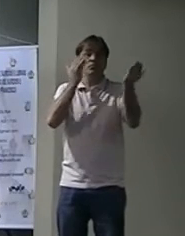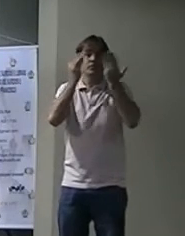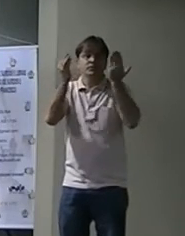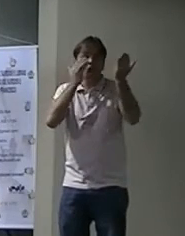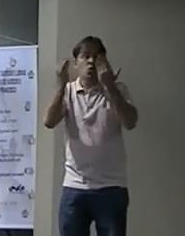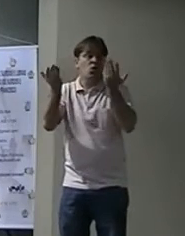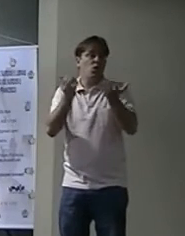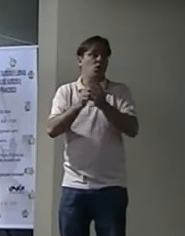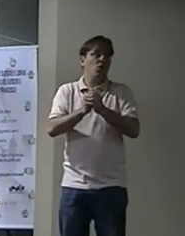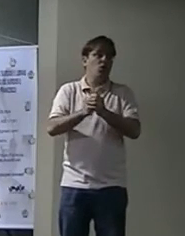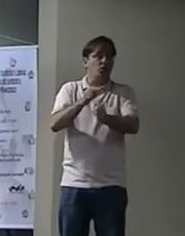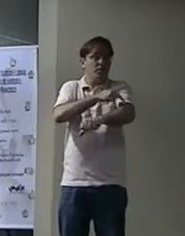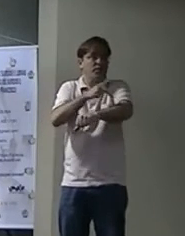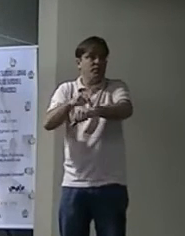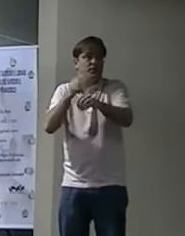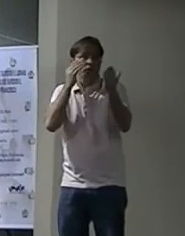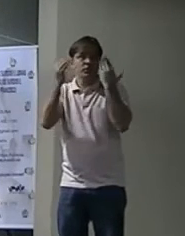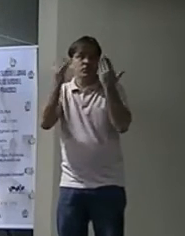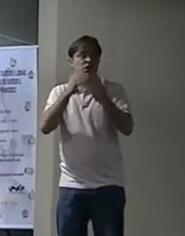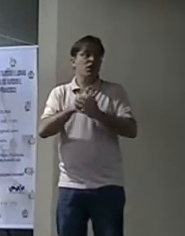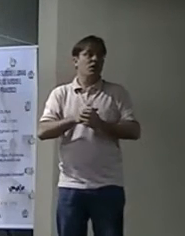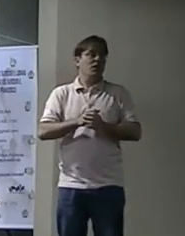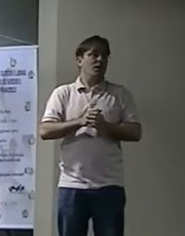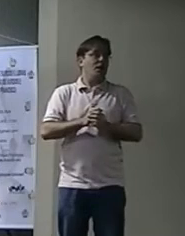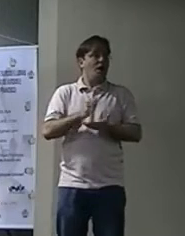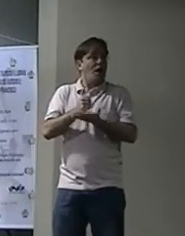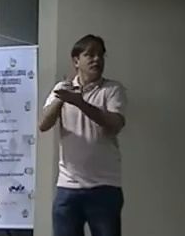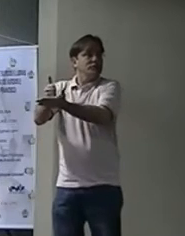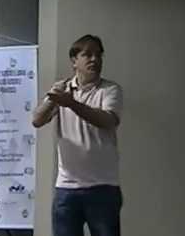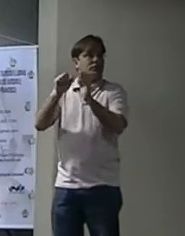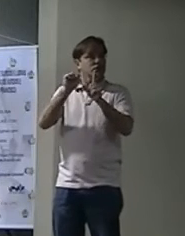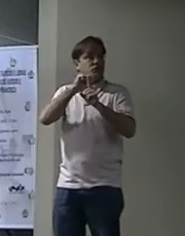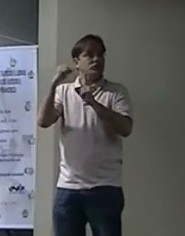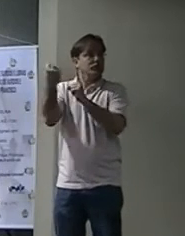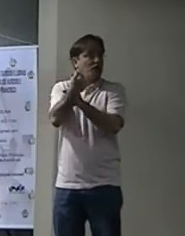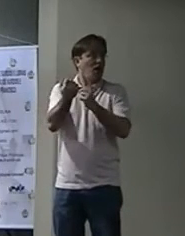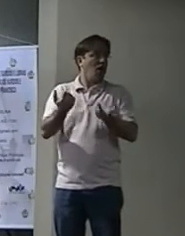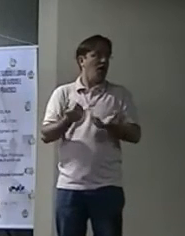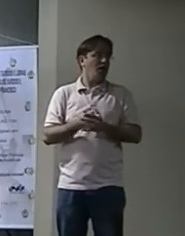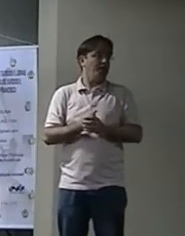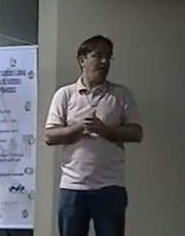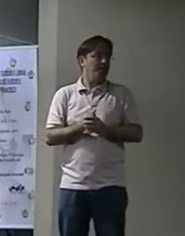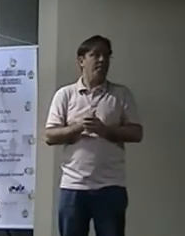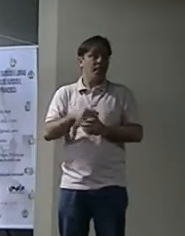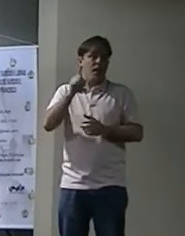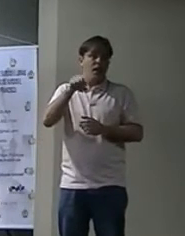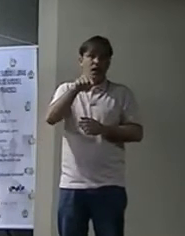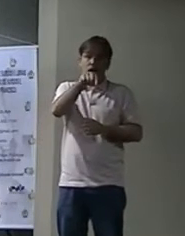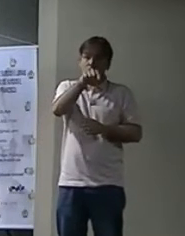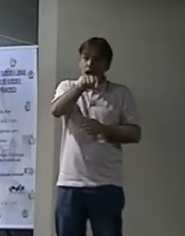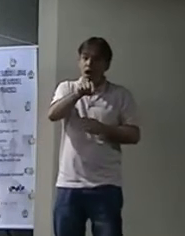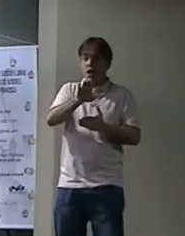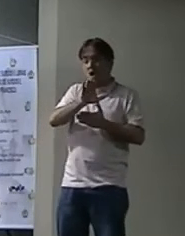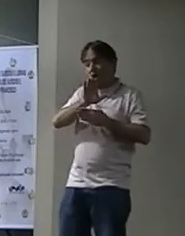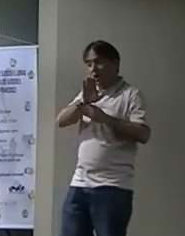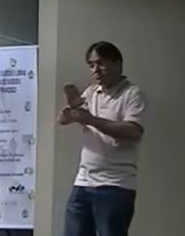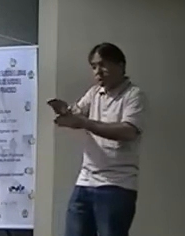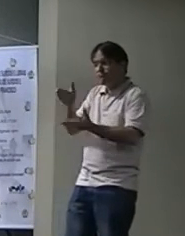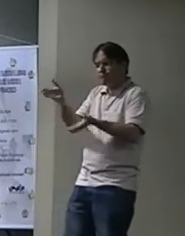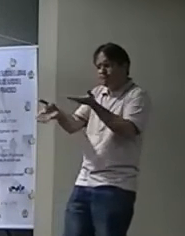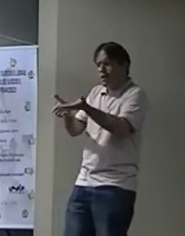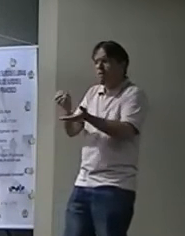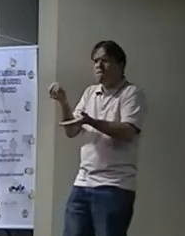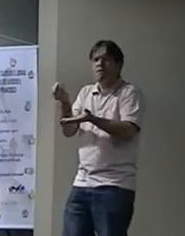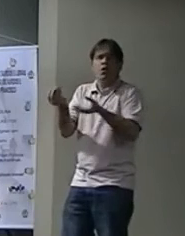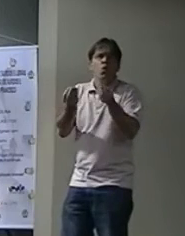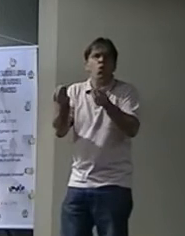psicanalistas, com psicólogos, com assistente social. Eu acho que tem que ser um mapeamento, que tem que se usar estratégias para isso, né? Mapear